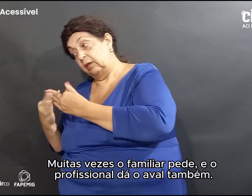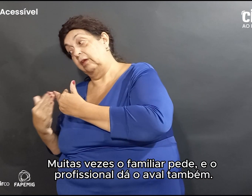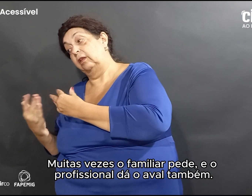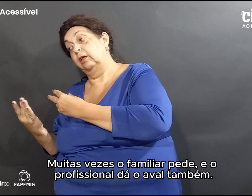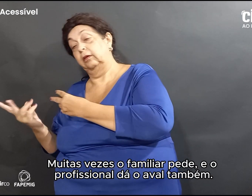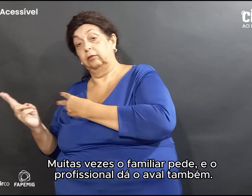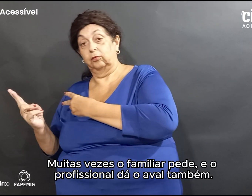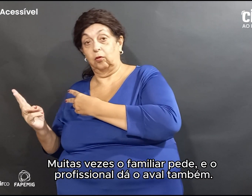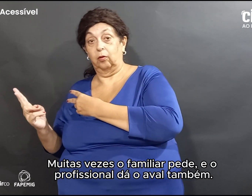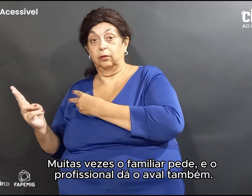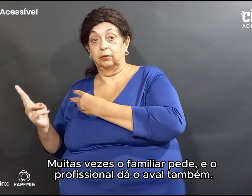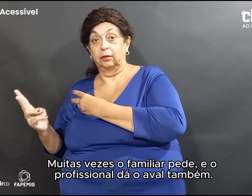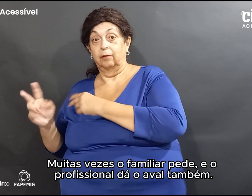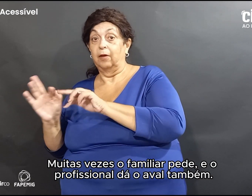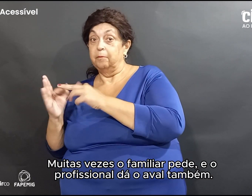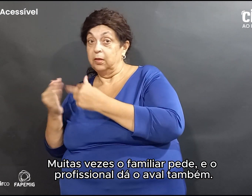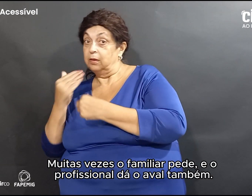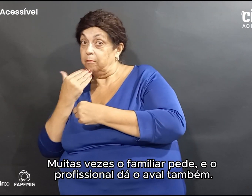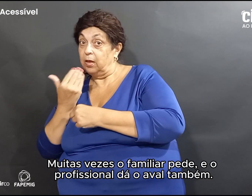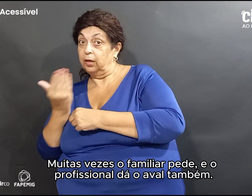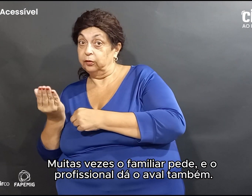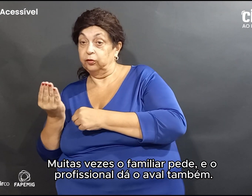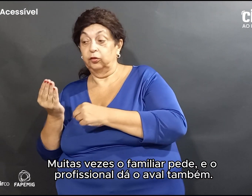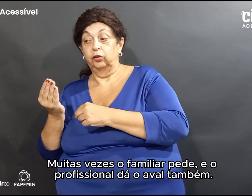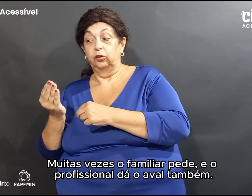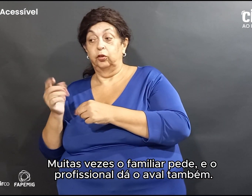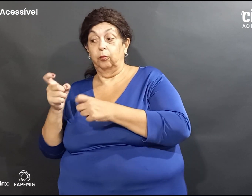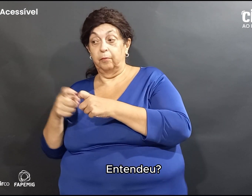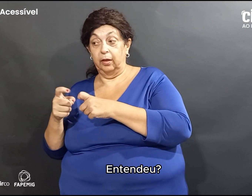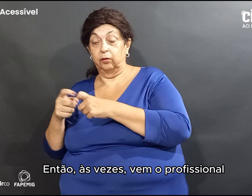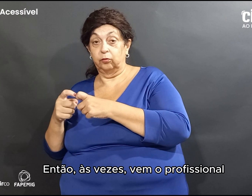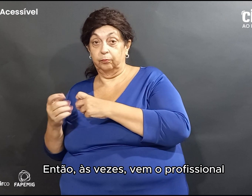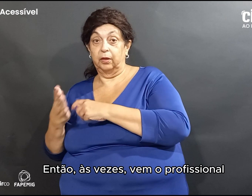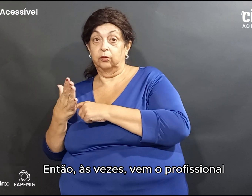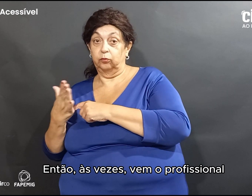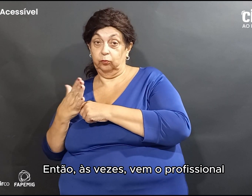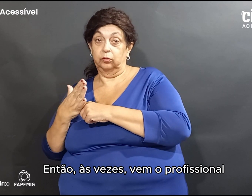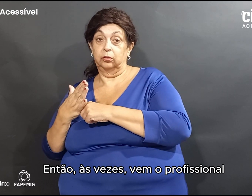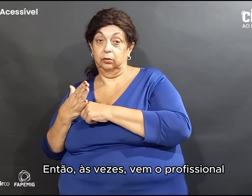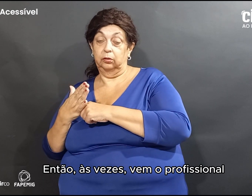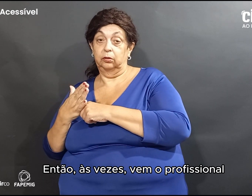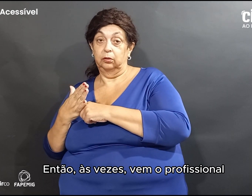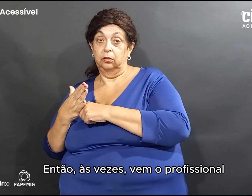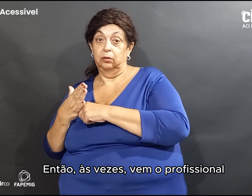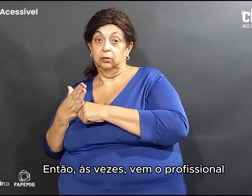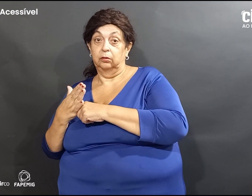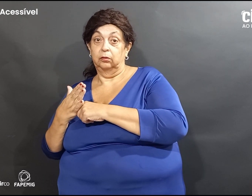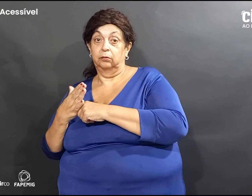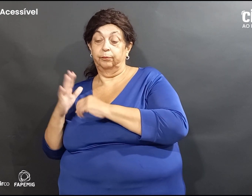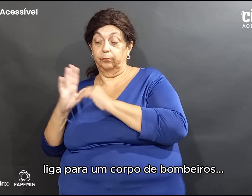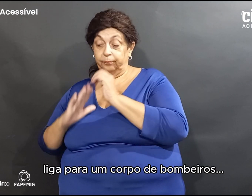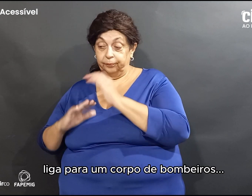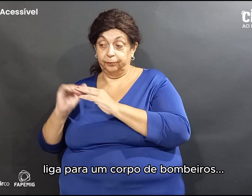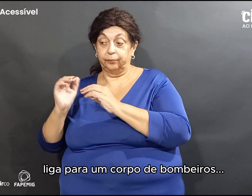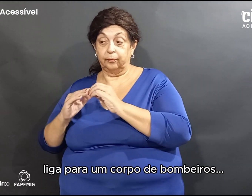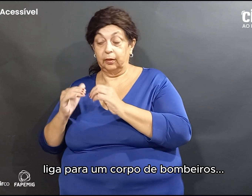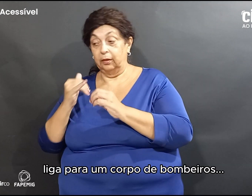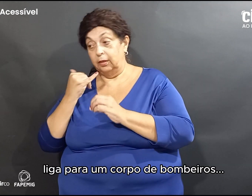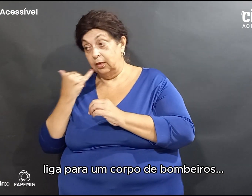Muitas vezes o familiar pede e o profissional dá um aval também, entendeu? Então, às vezes vem profissional, liga para um corpo de bombeiro,